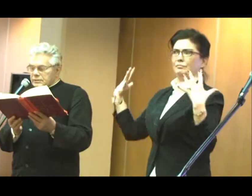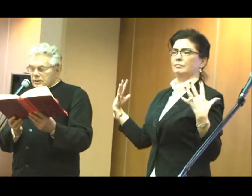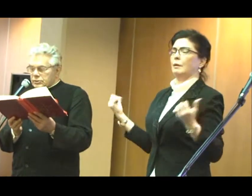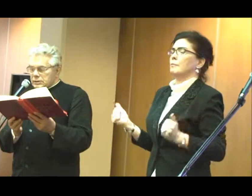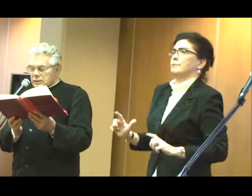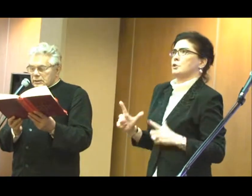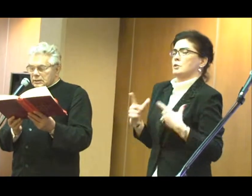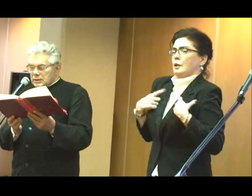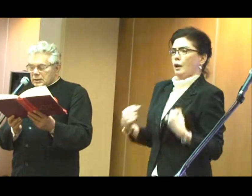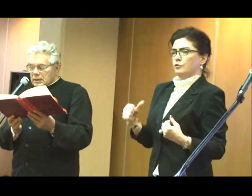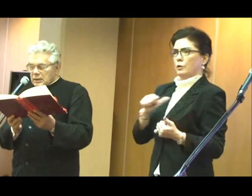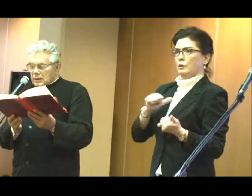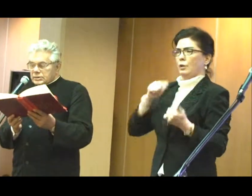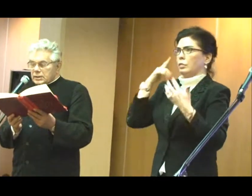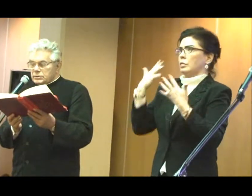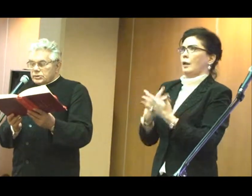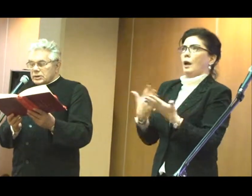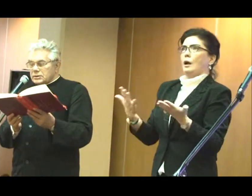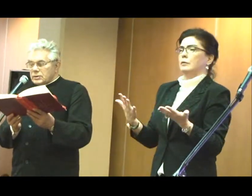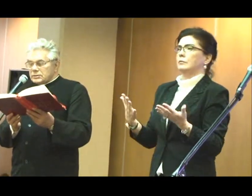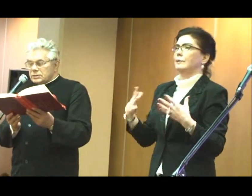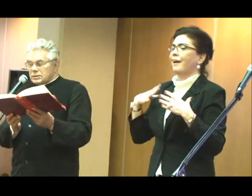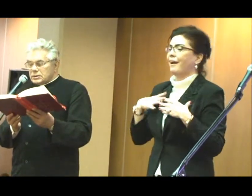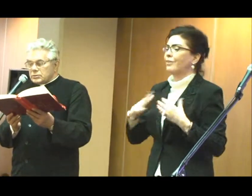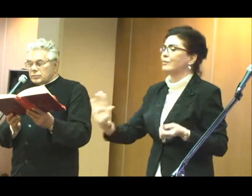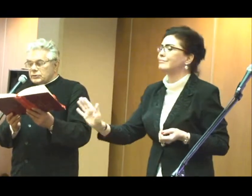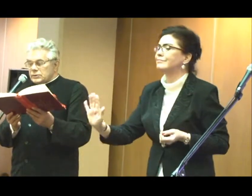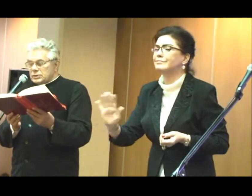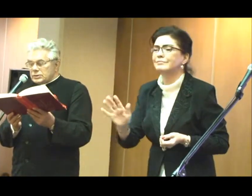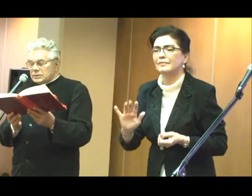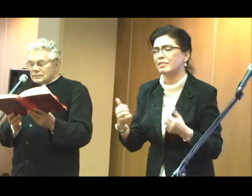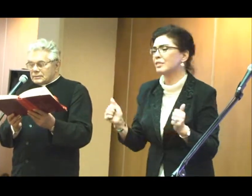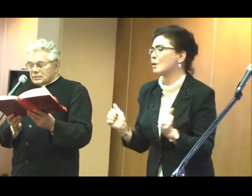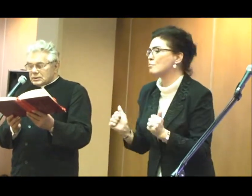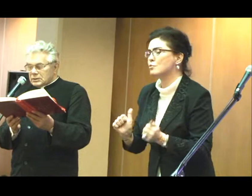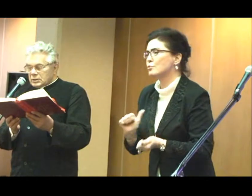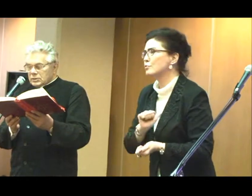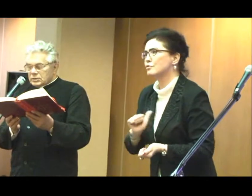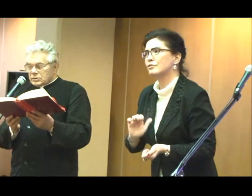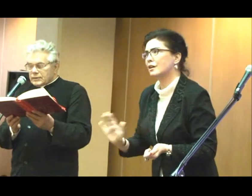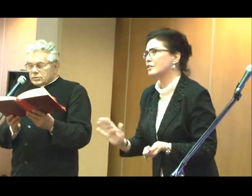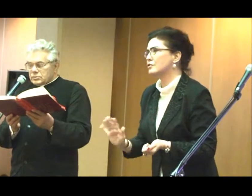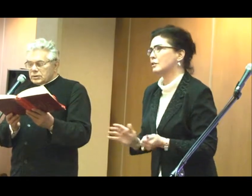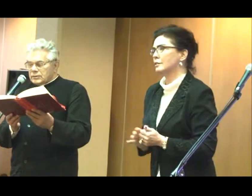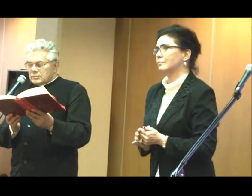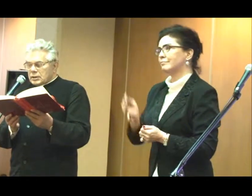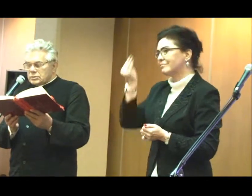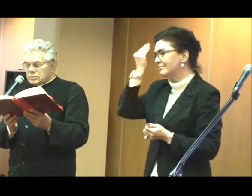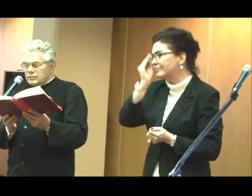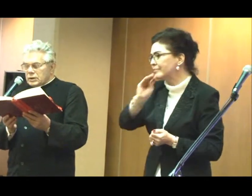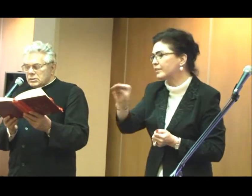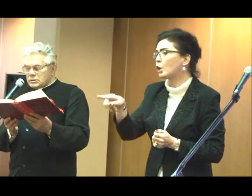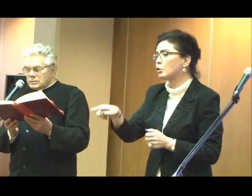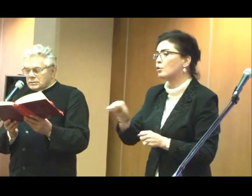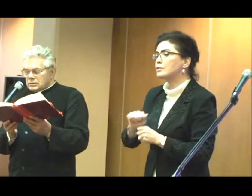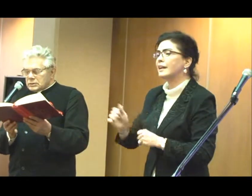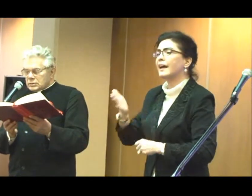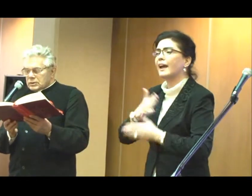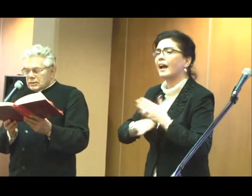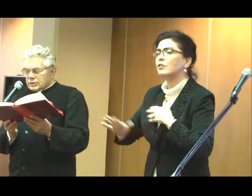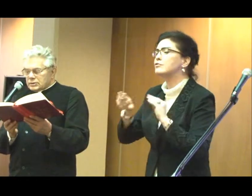się przestraszyli. Lecz anioł rzekł do nich: nie bójcie się, oto zwiastuję wam radość